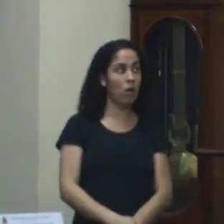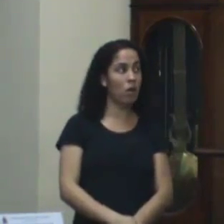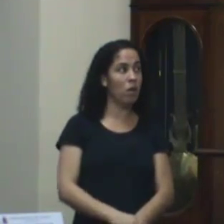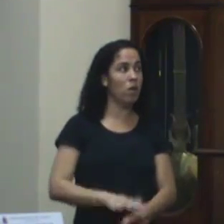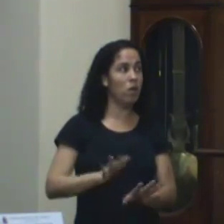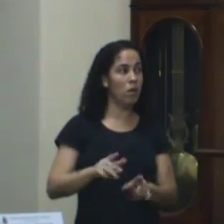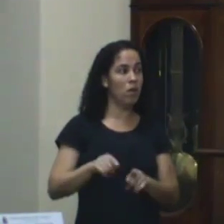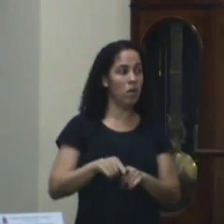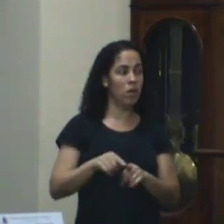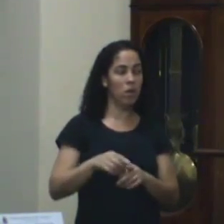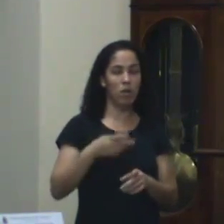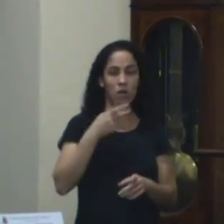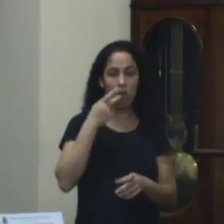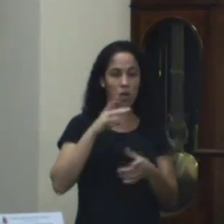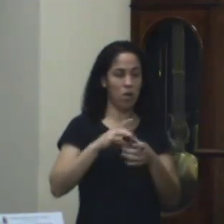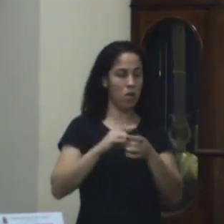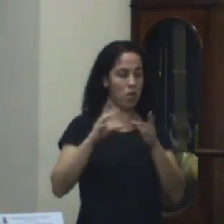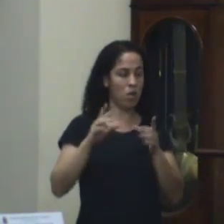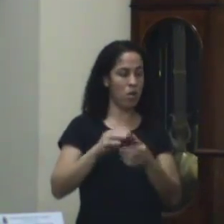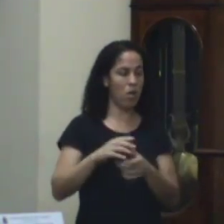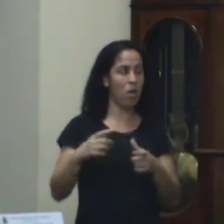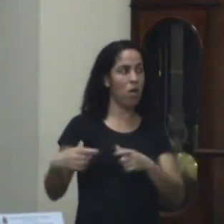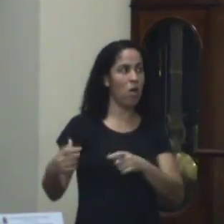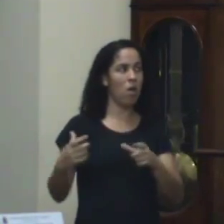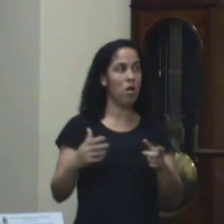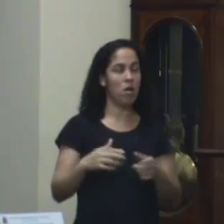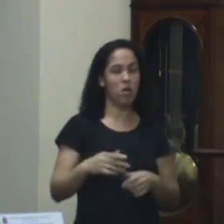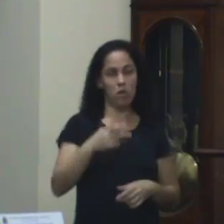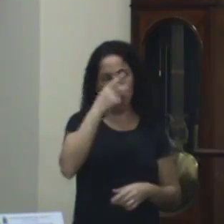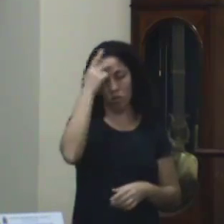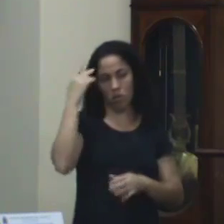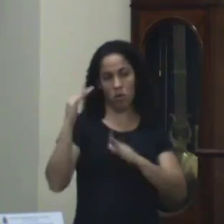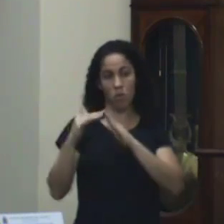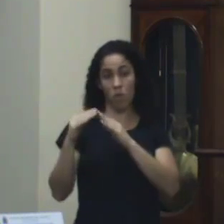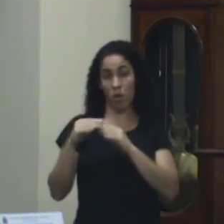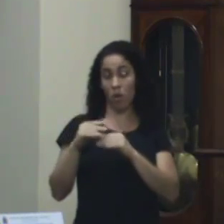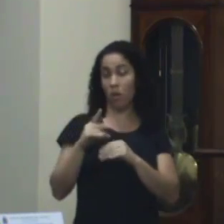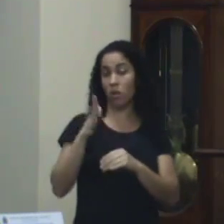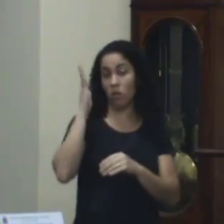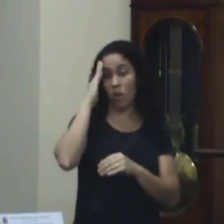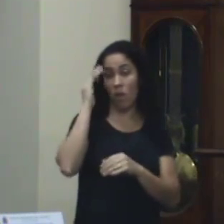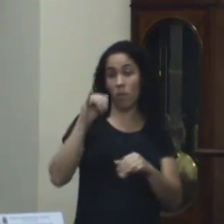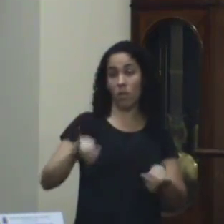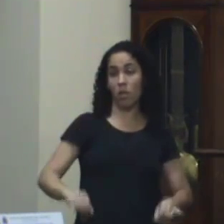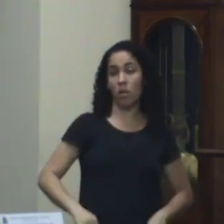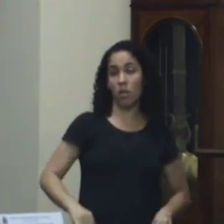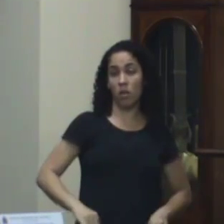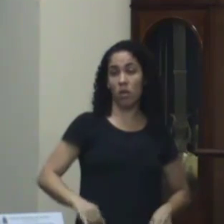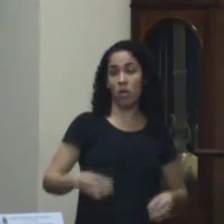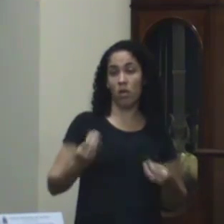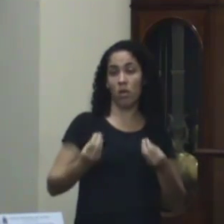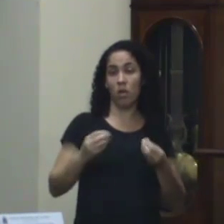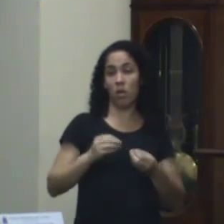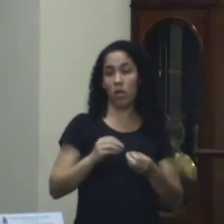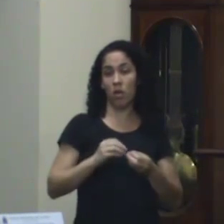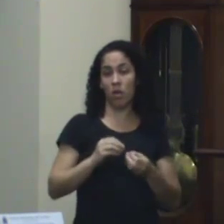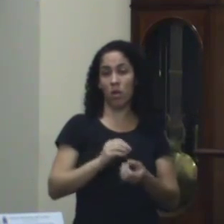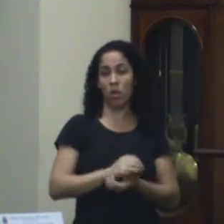me coloco à disposição e no lugar de cada morador daquela localidade, dessas ruas que eu estou